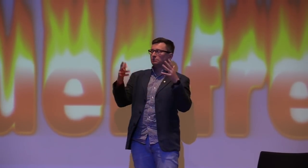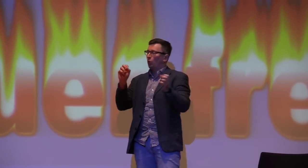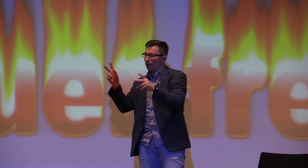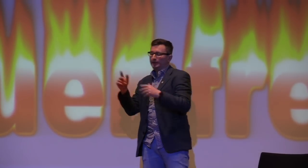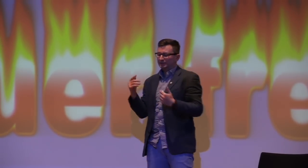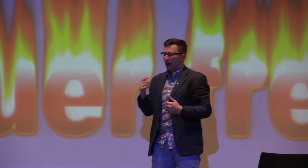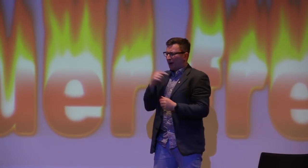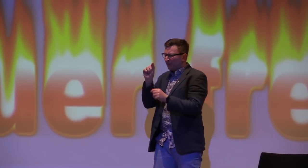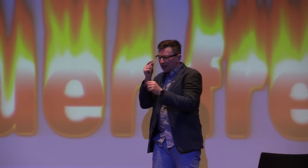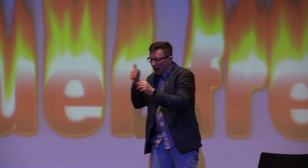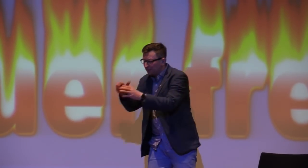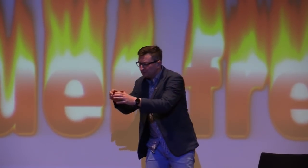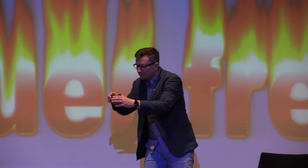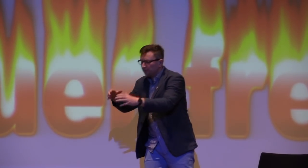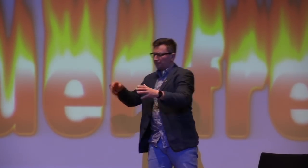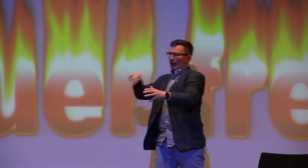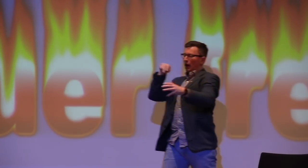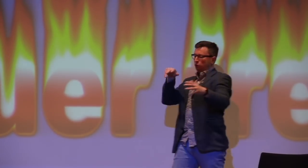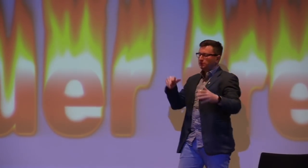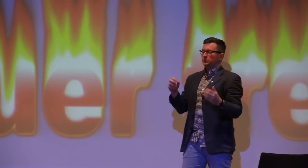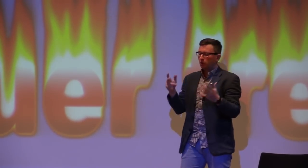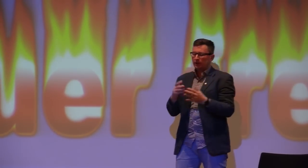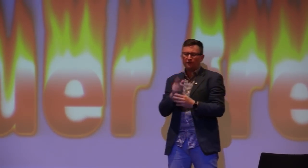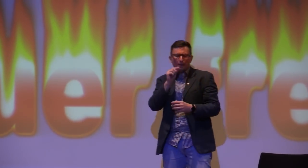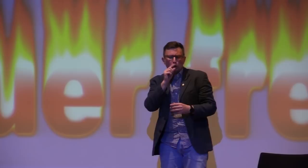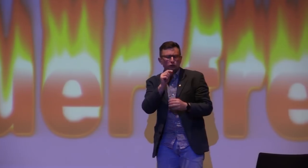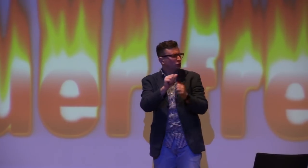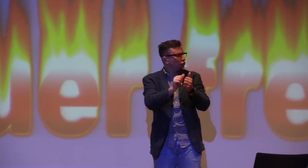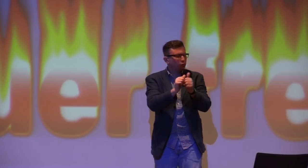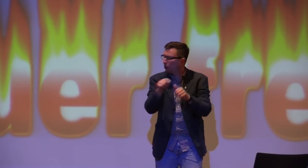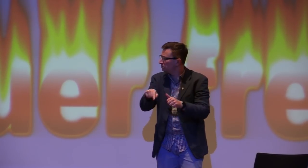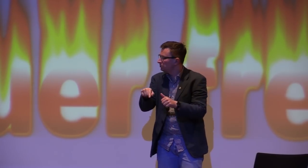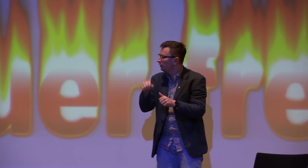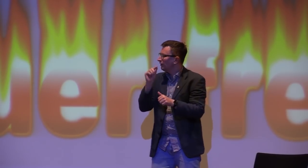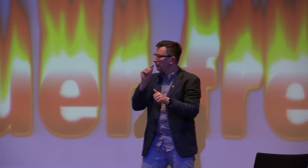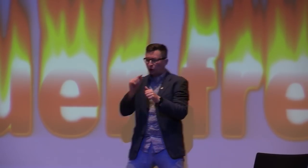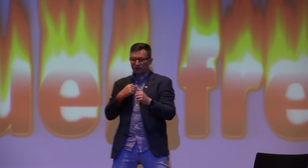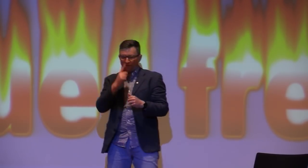sagst, Kevin. Aber ich möchte da vielleicht noch mal ein bisschen von weiter weg drauf schauen.